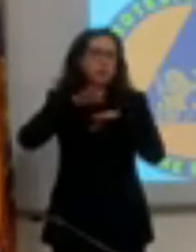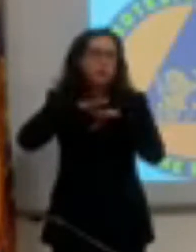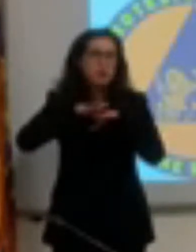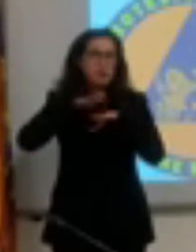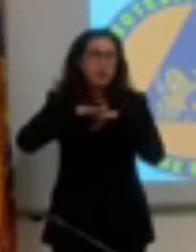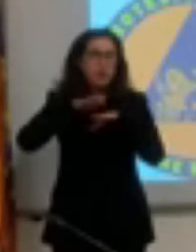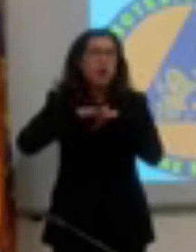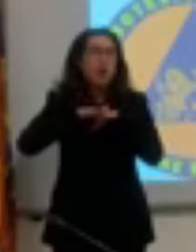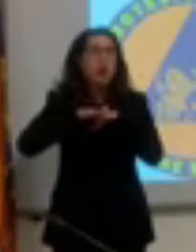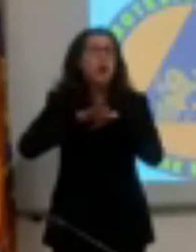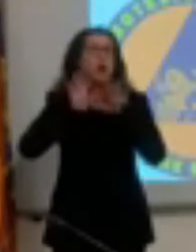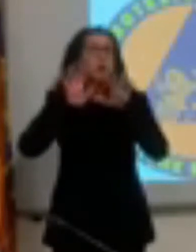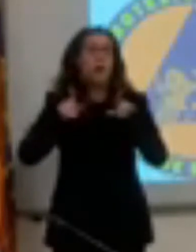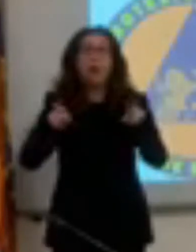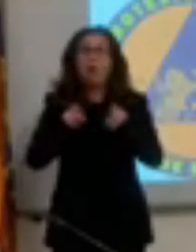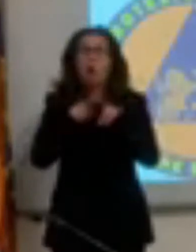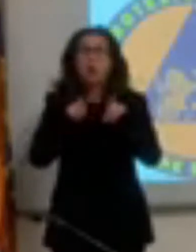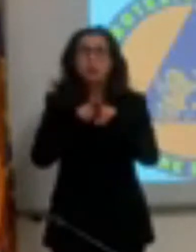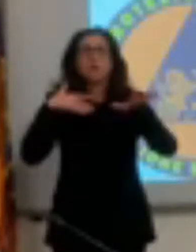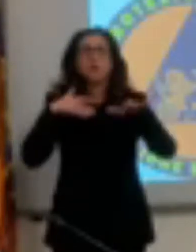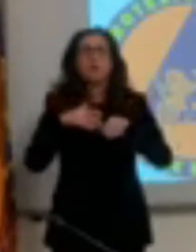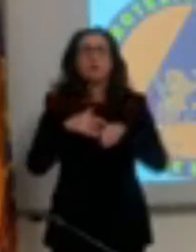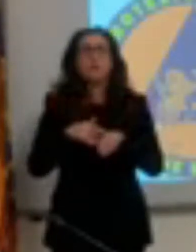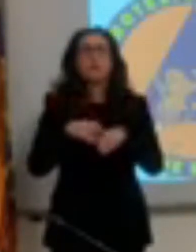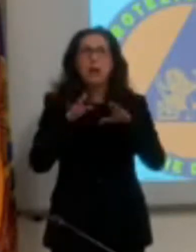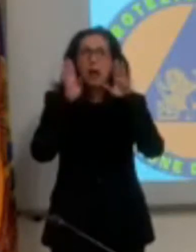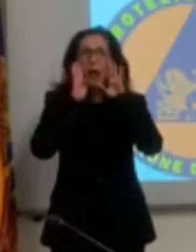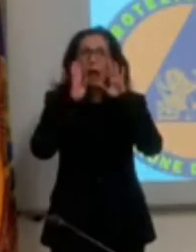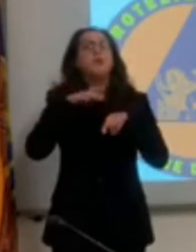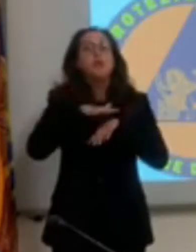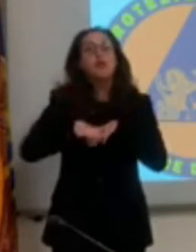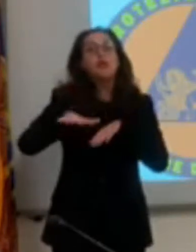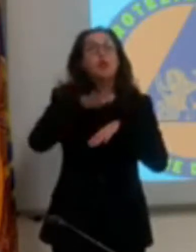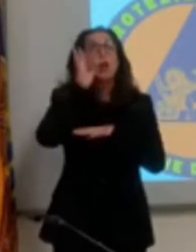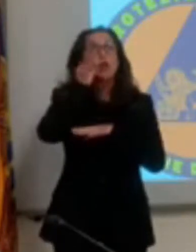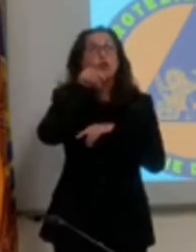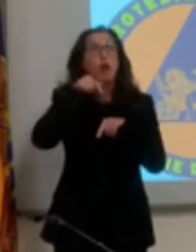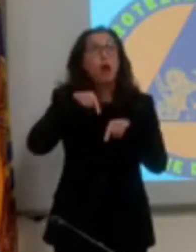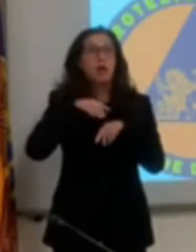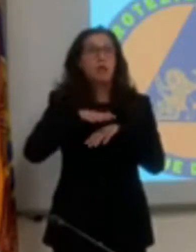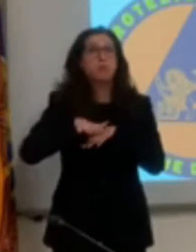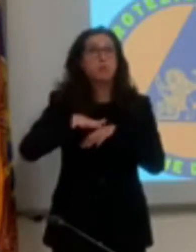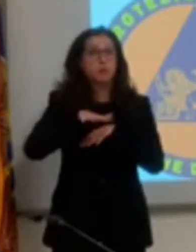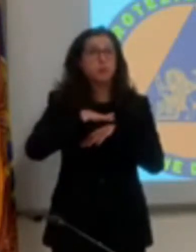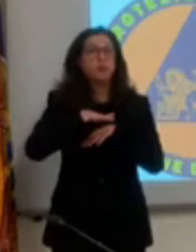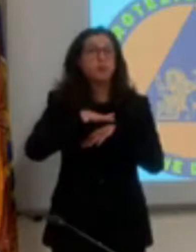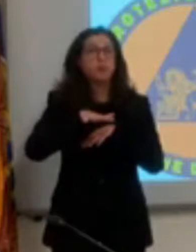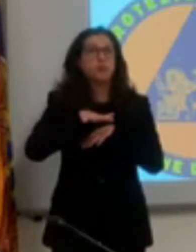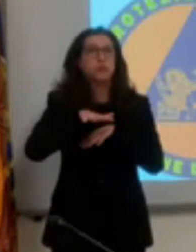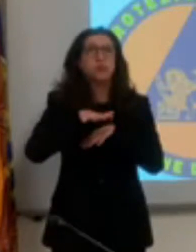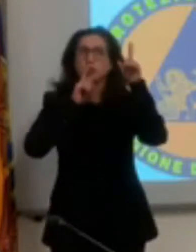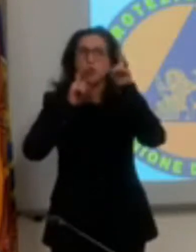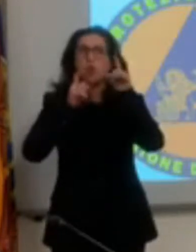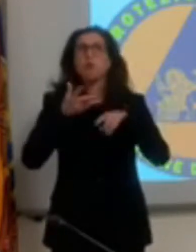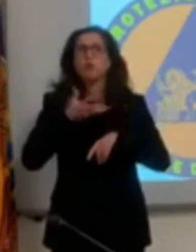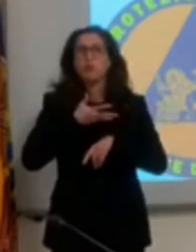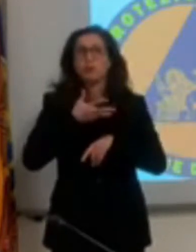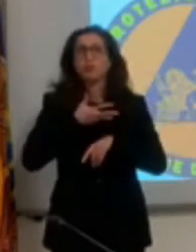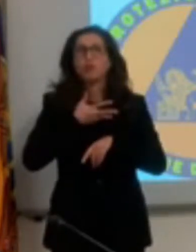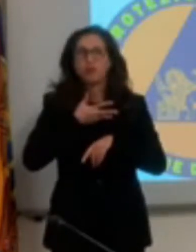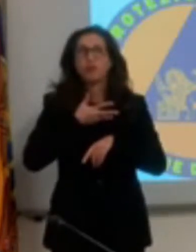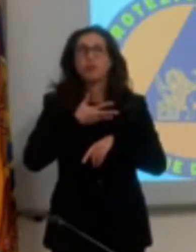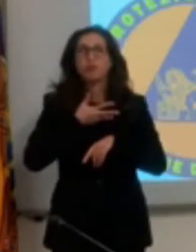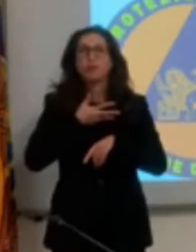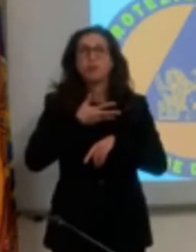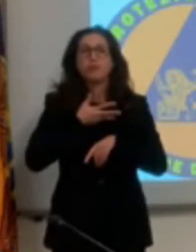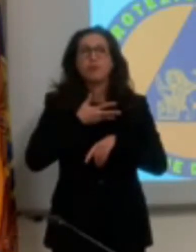e comunque ma davanti a un'infezione importante la zona gialla è inevitabile che qualche preoccupazione ce l'abbiamo e quella di avere